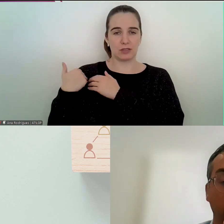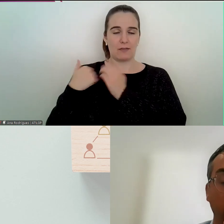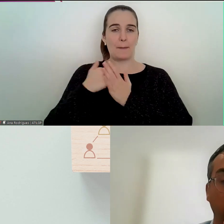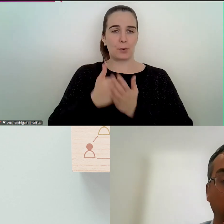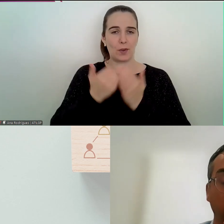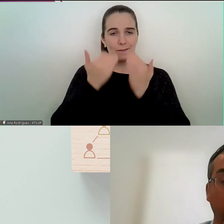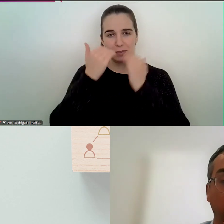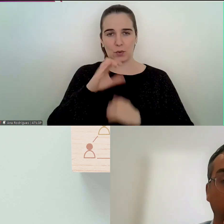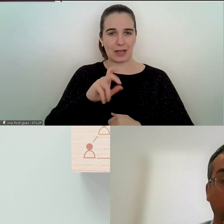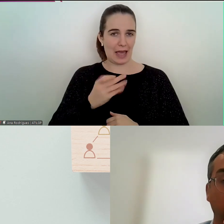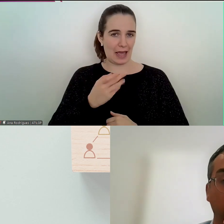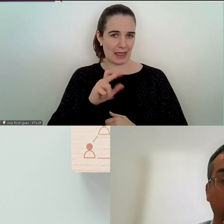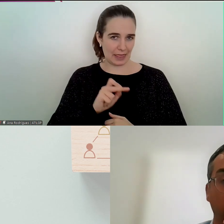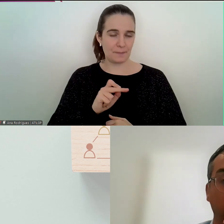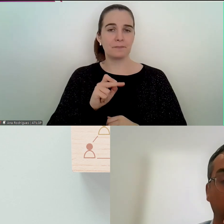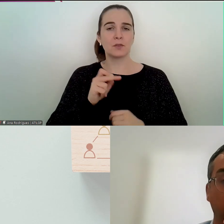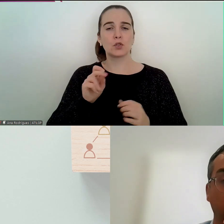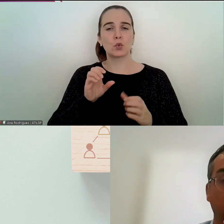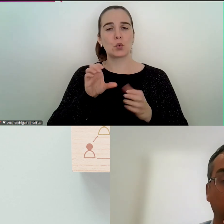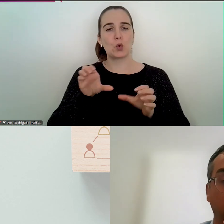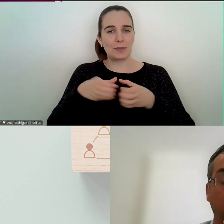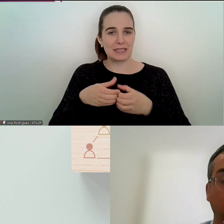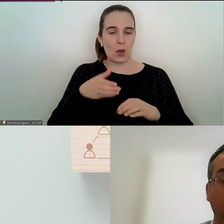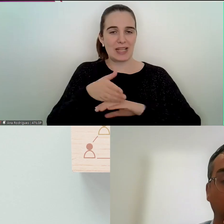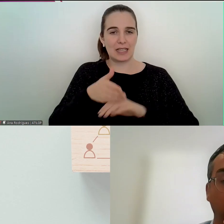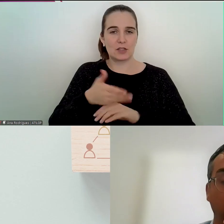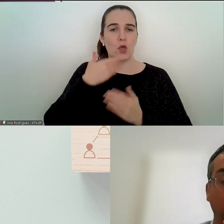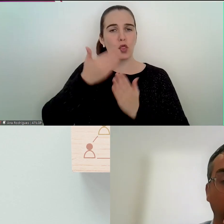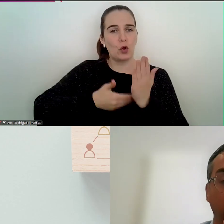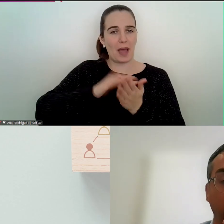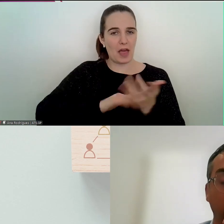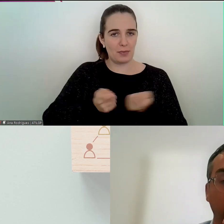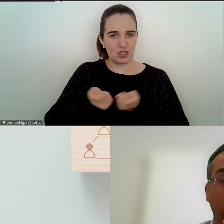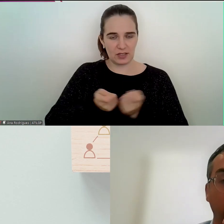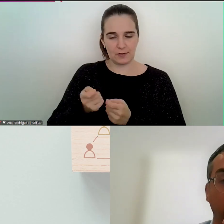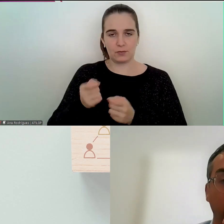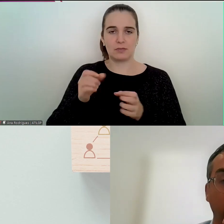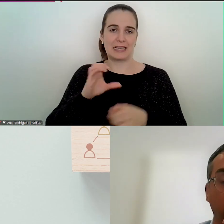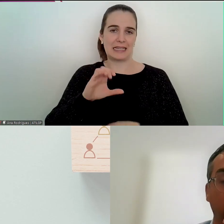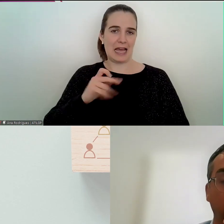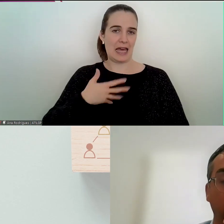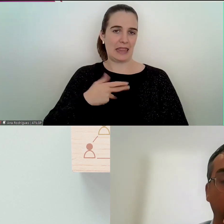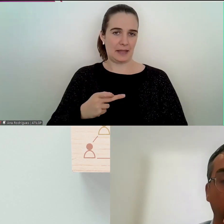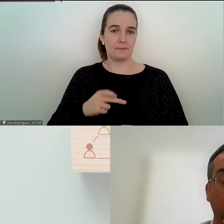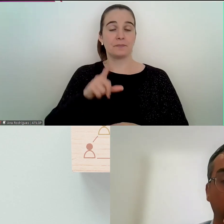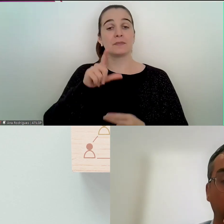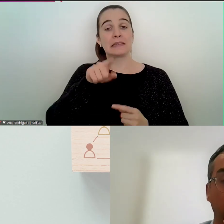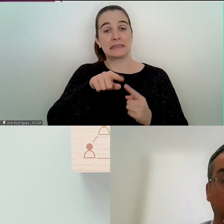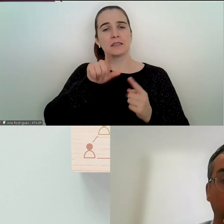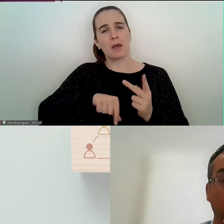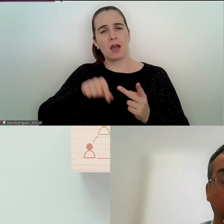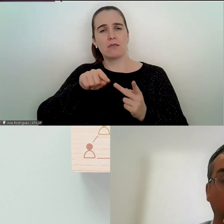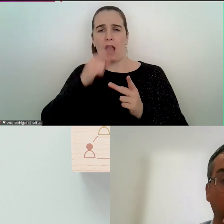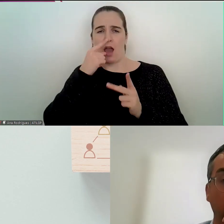informação do CADA, Comissão de Acesso aos Documentos Administrativos e, para além de muitas outras atividades, é ainda autor de obras